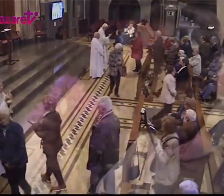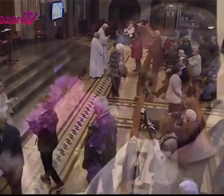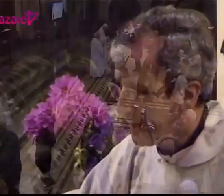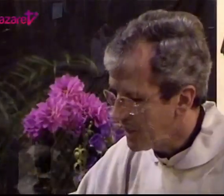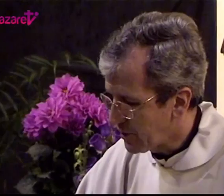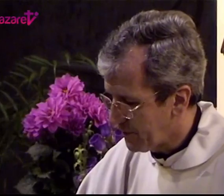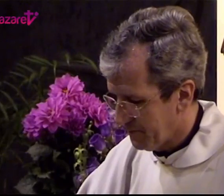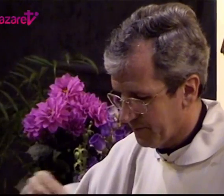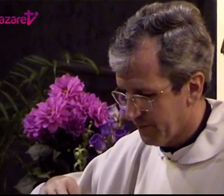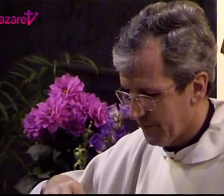de jóvenes en el año